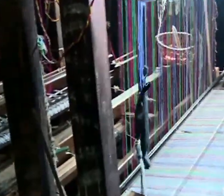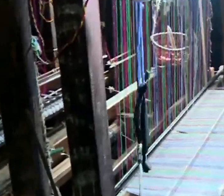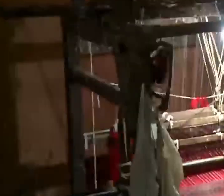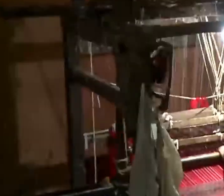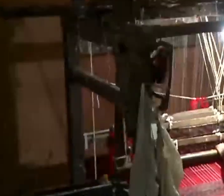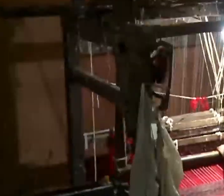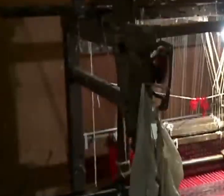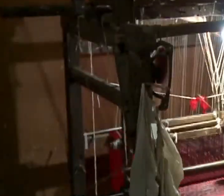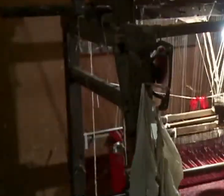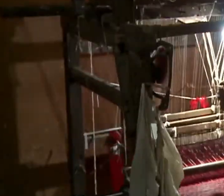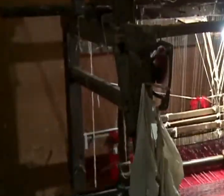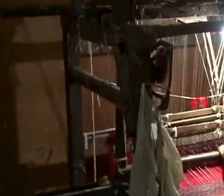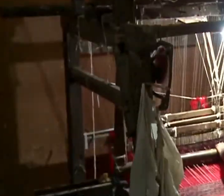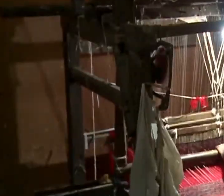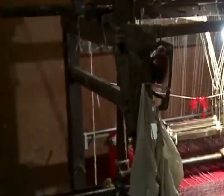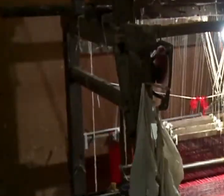समय की सीमा से